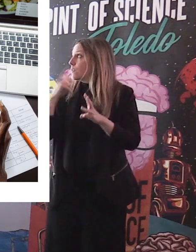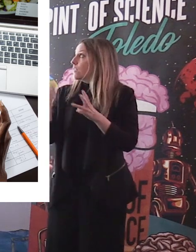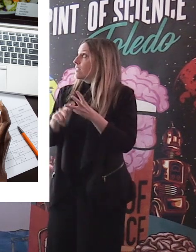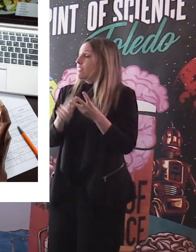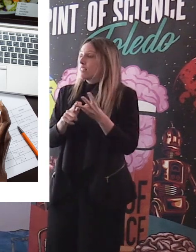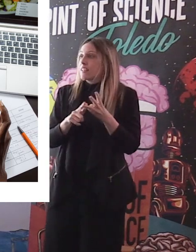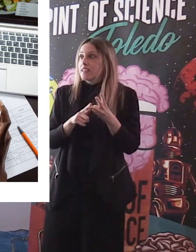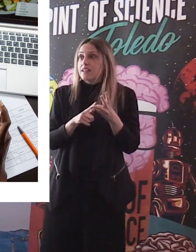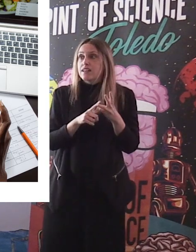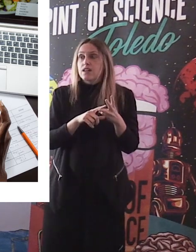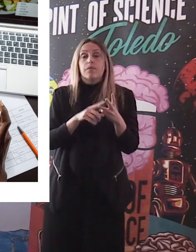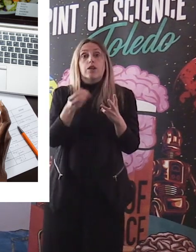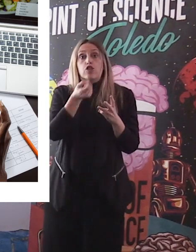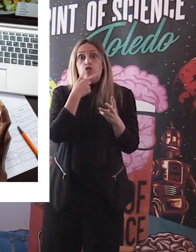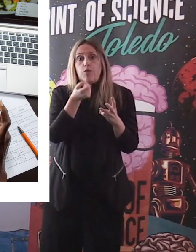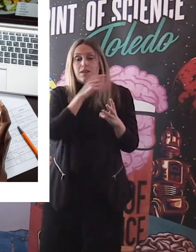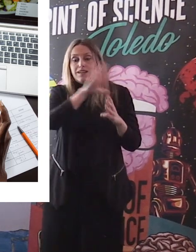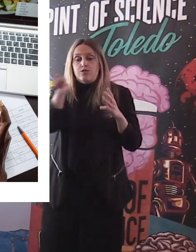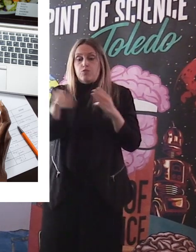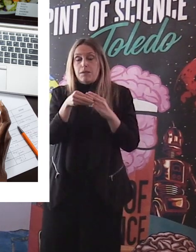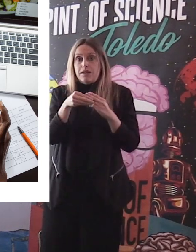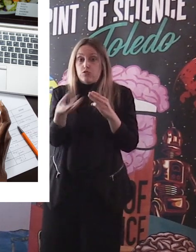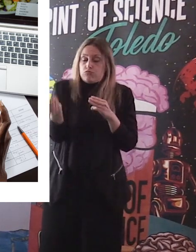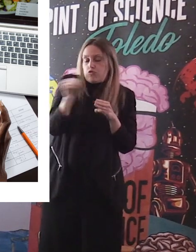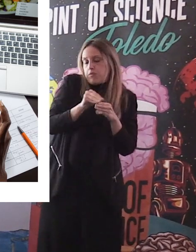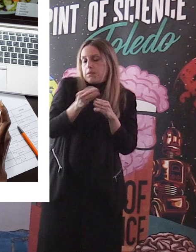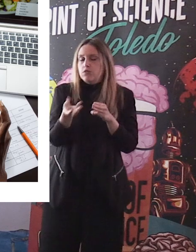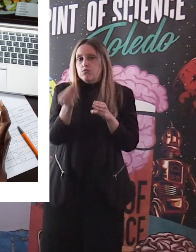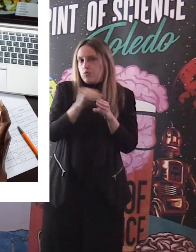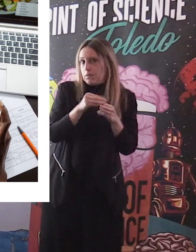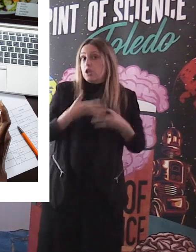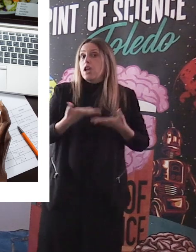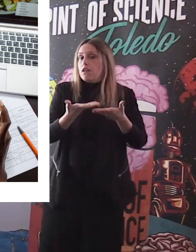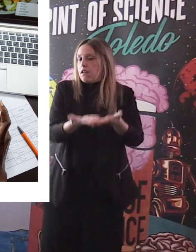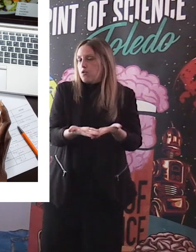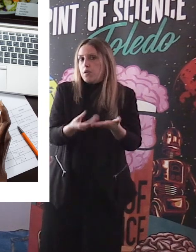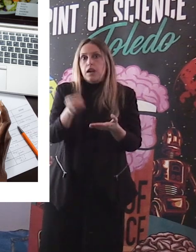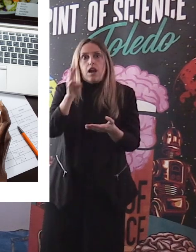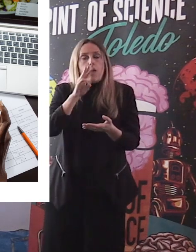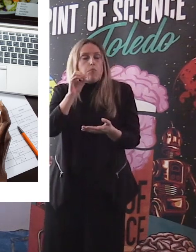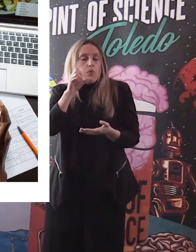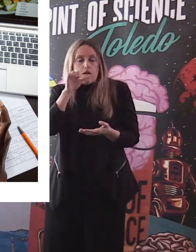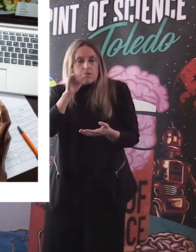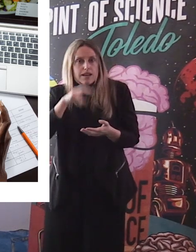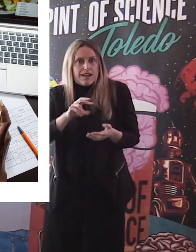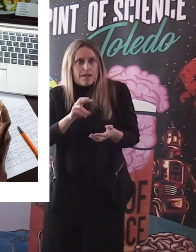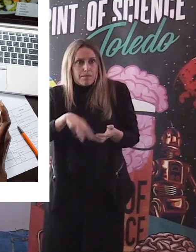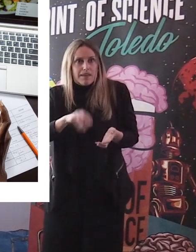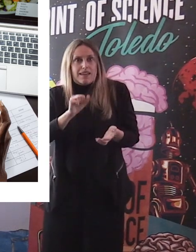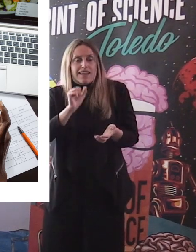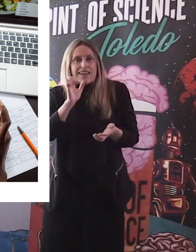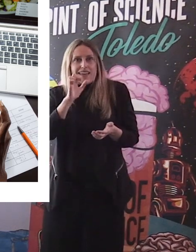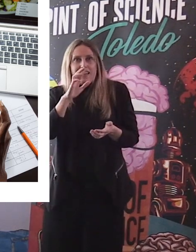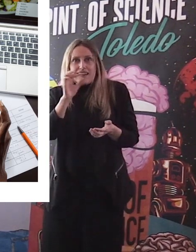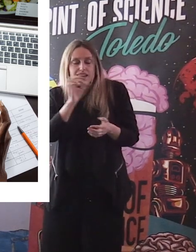el tercero es tomar estos suplementos que ayudan a la telomerasa o la rapamicina. Yo estoy